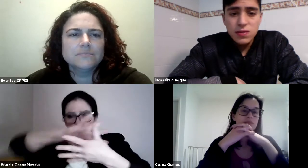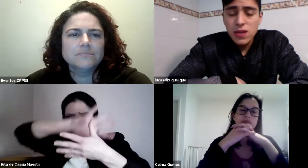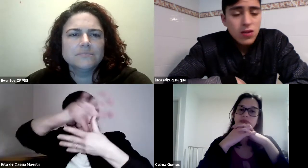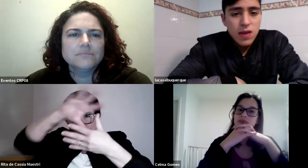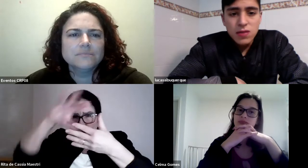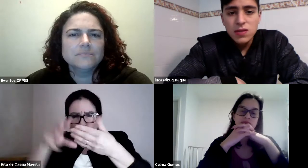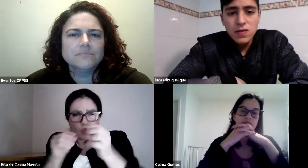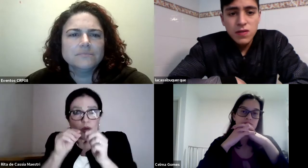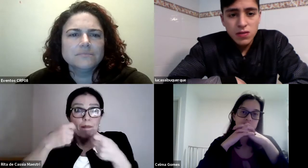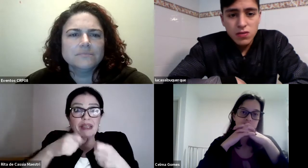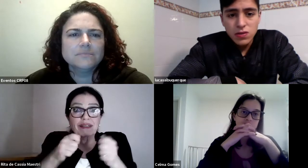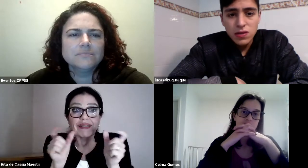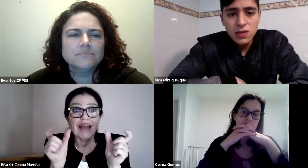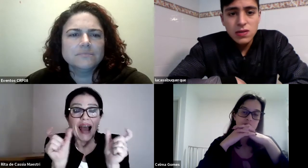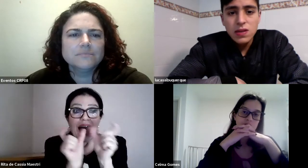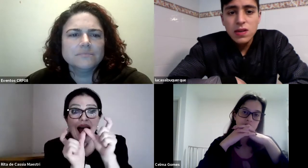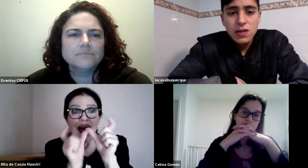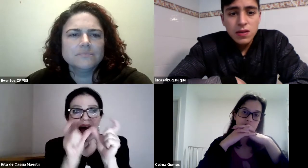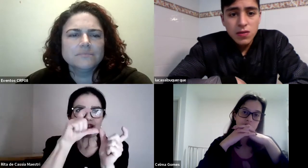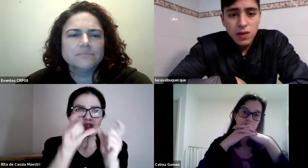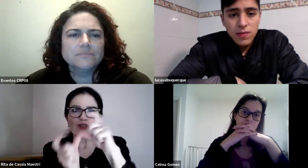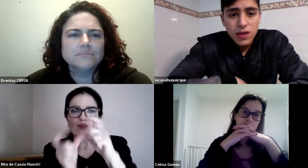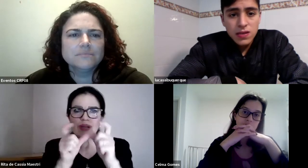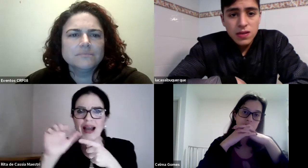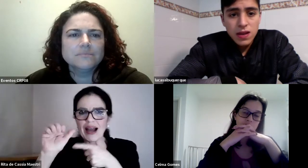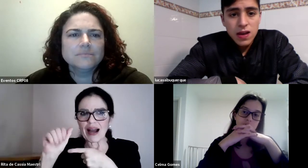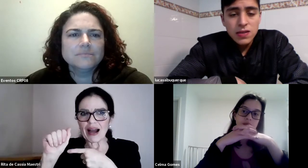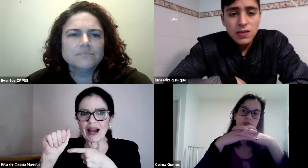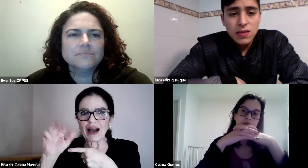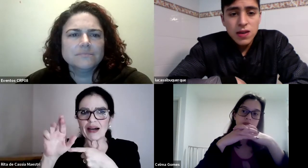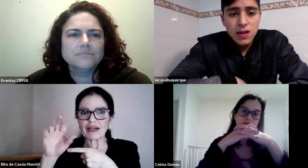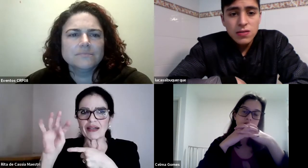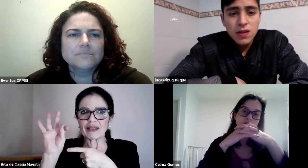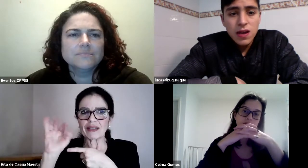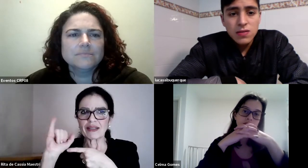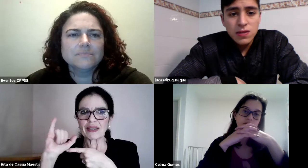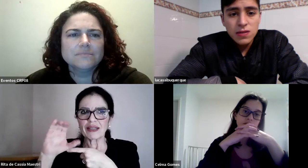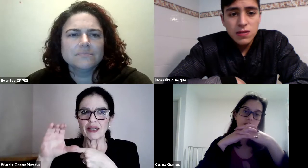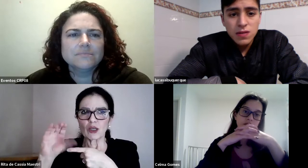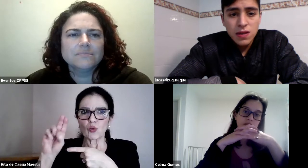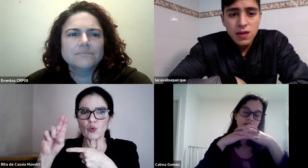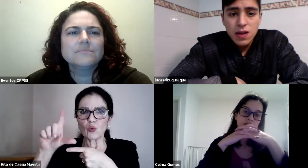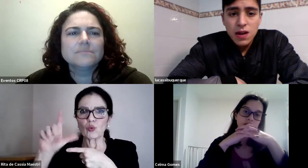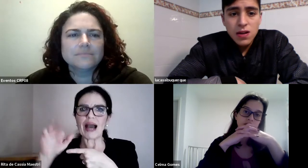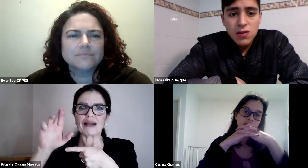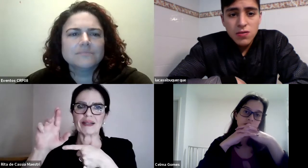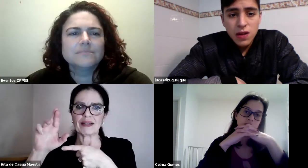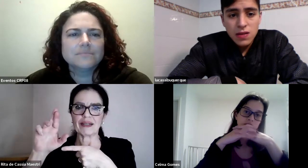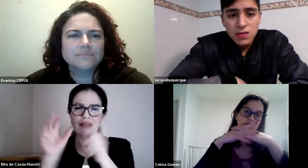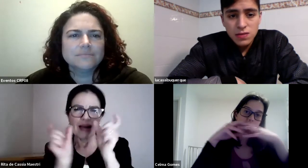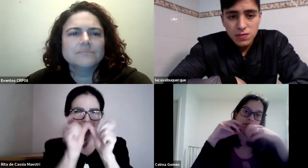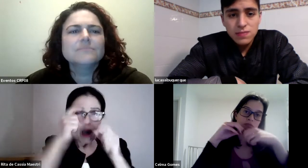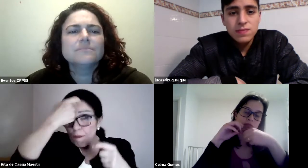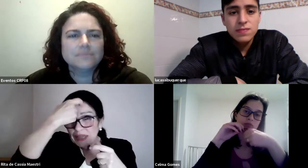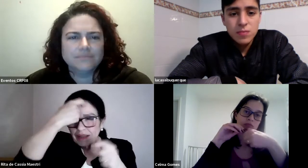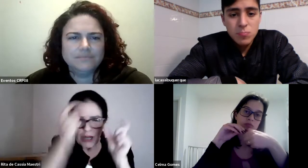os sentimentos, enfim, todos esses que eu acabei de citar, eles estão relacionados, eles estão